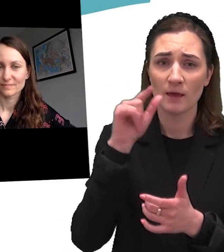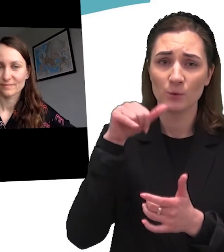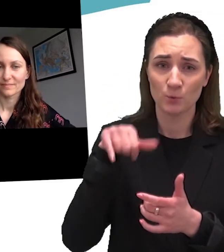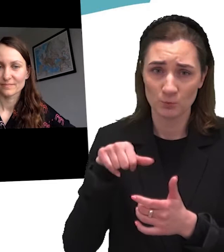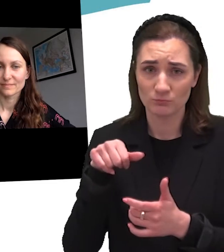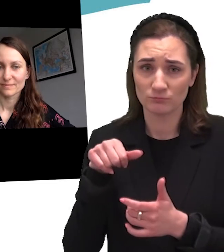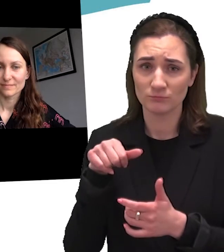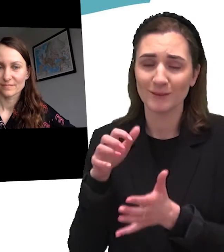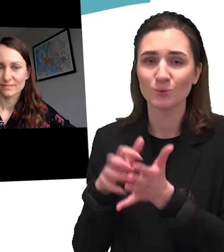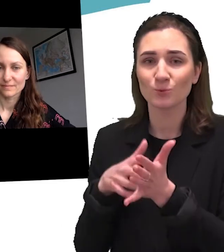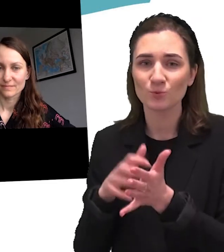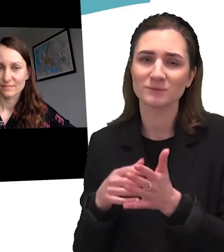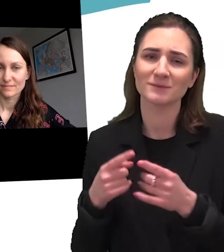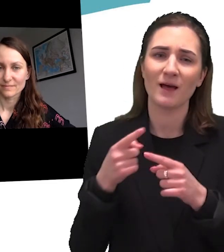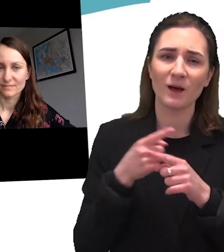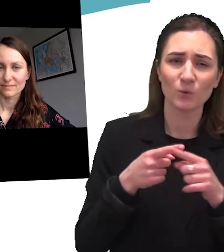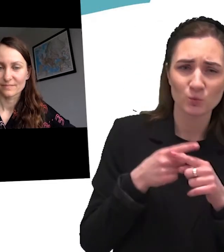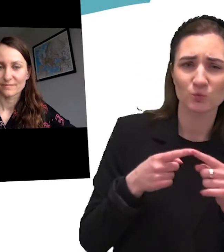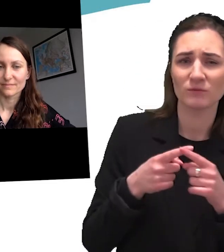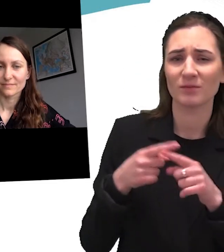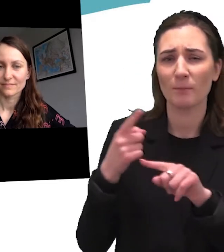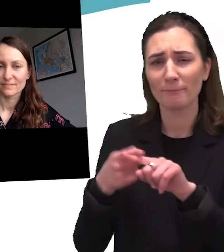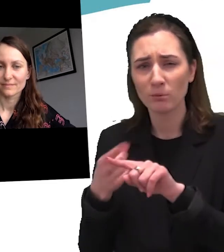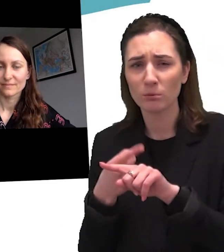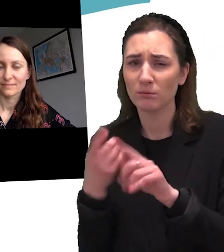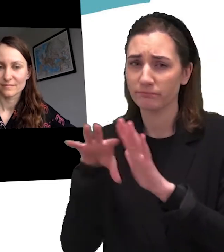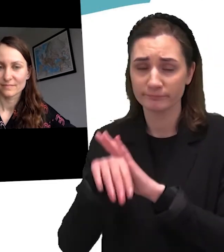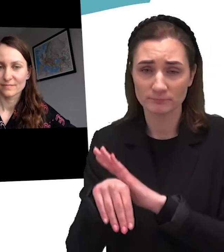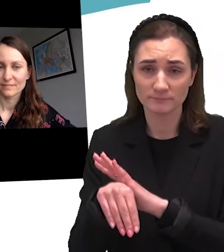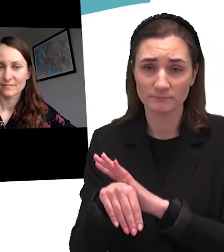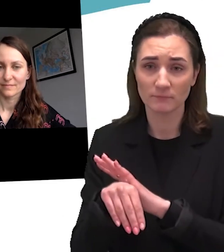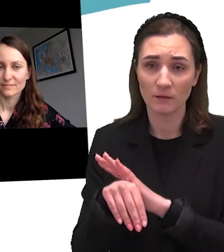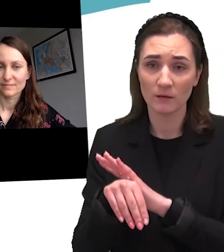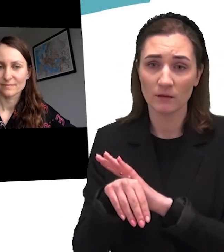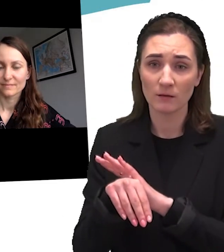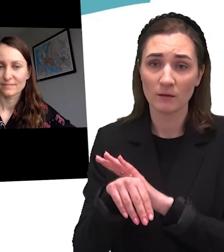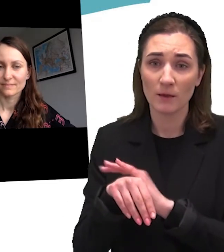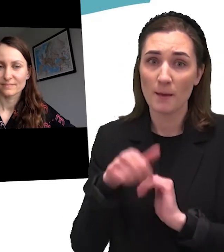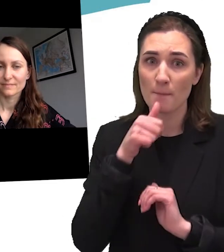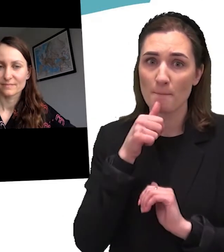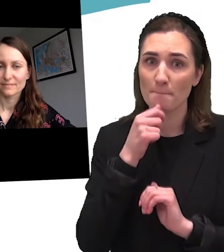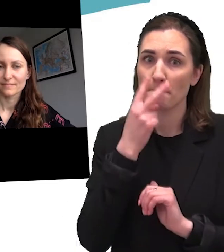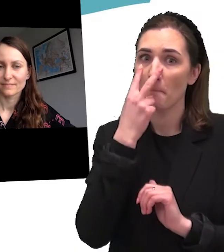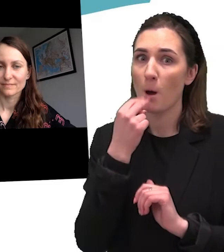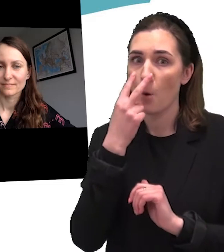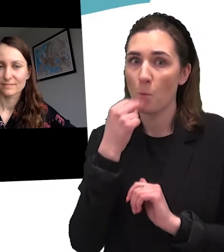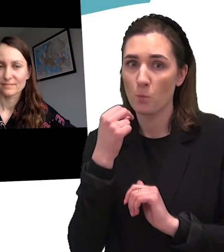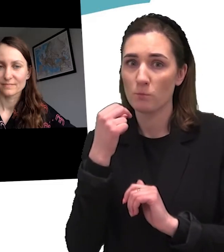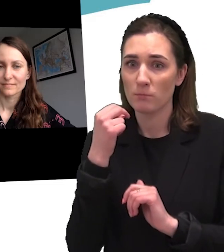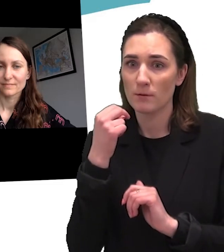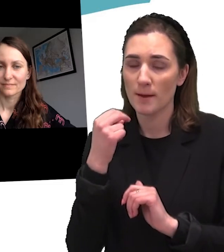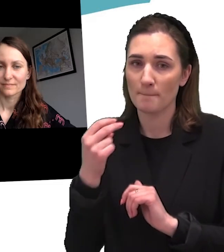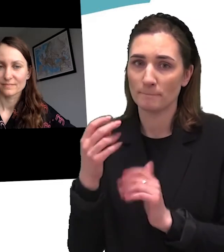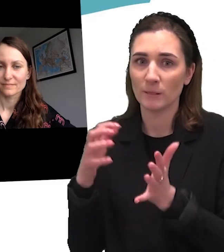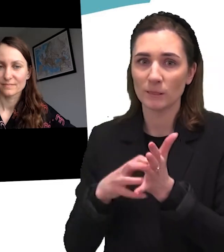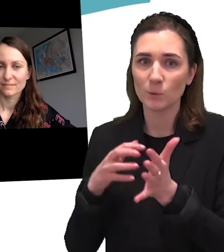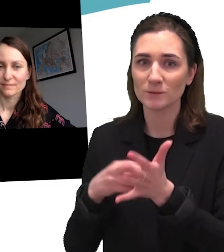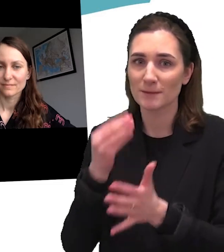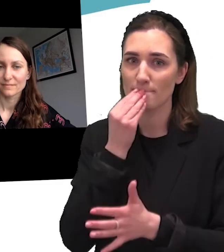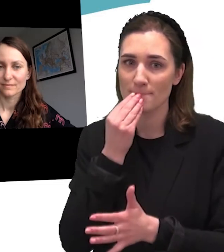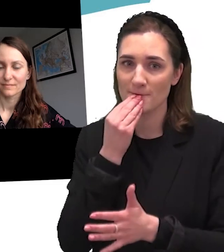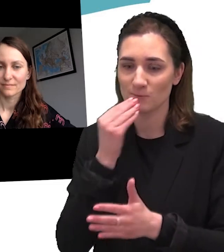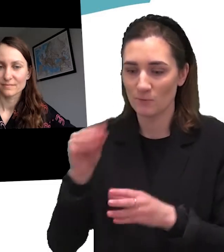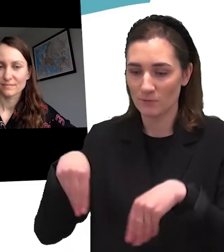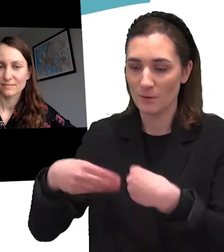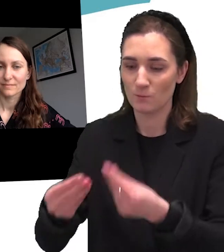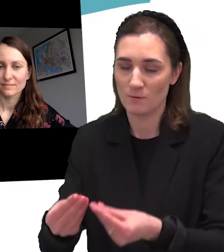būna per mažiau užkandžiai. Angliavandenių tai yra grūdai, bulvės ir kartais duoda paaugliams,